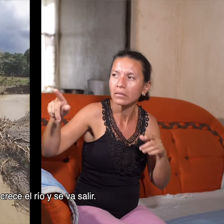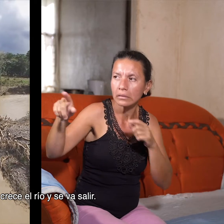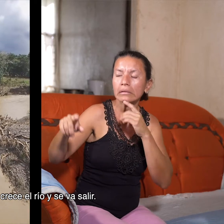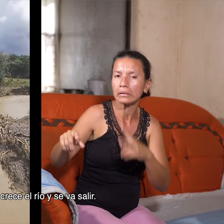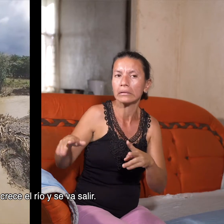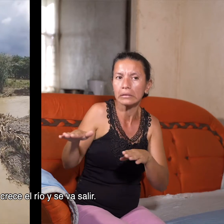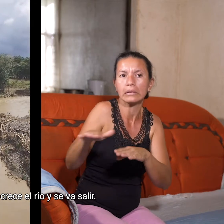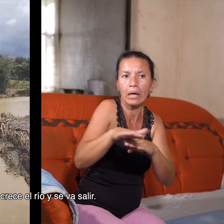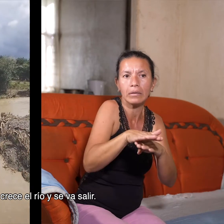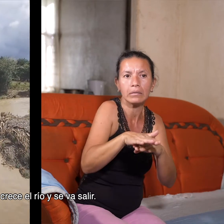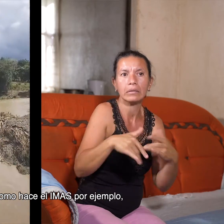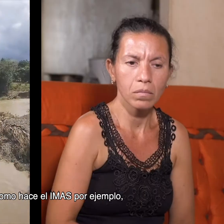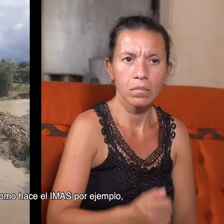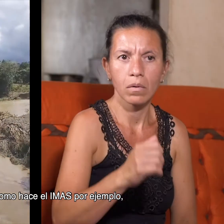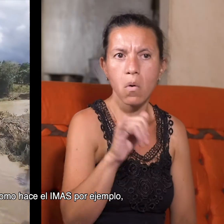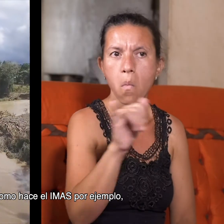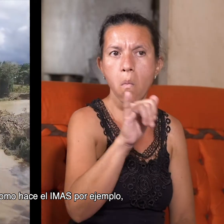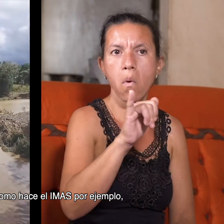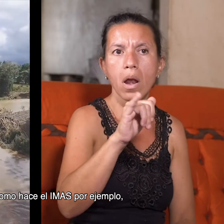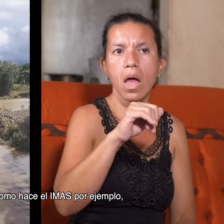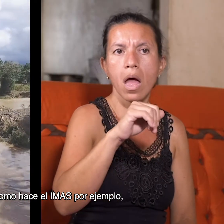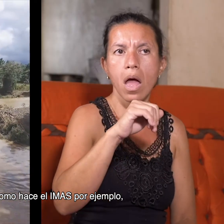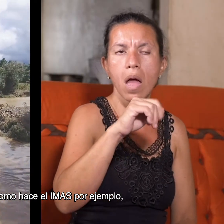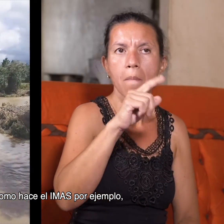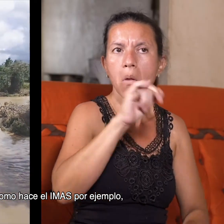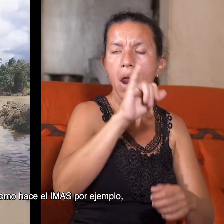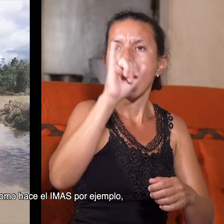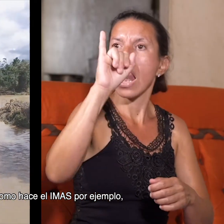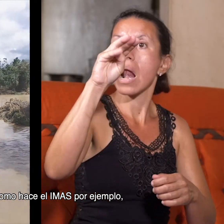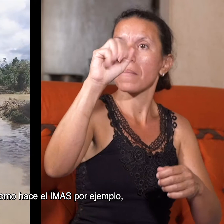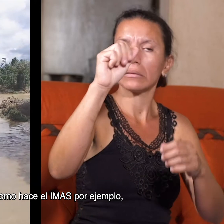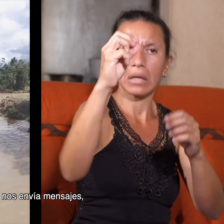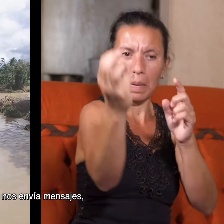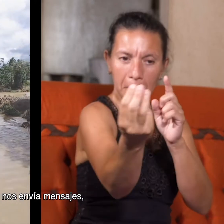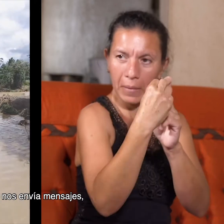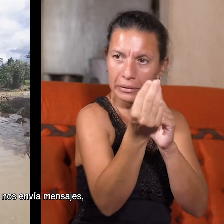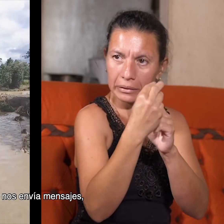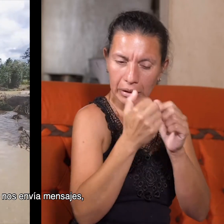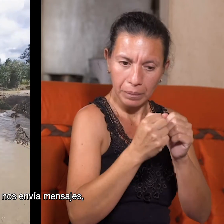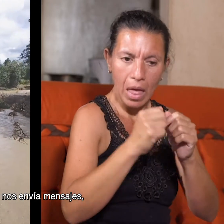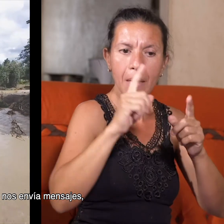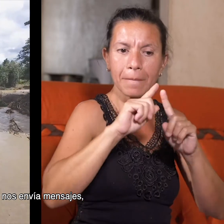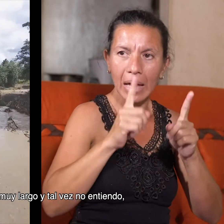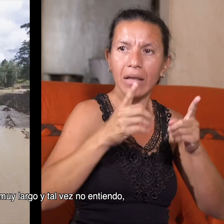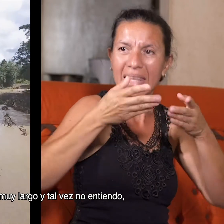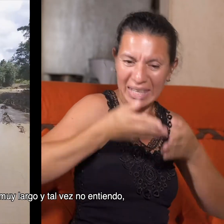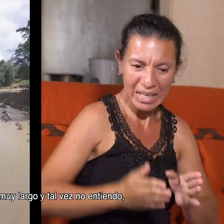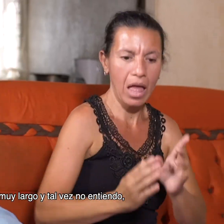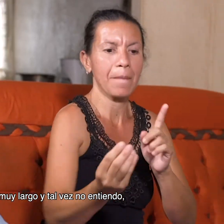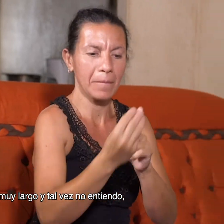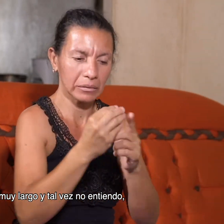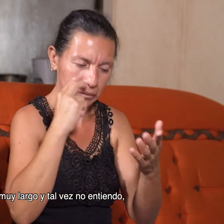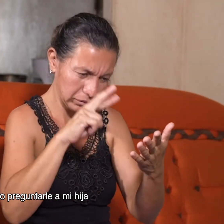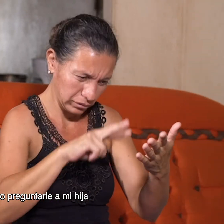el río y se va a salir. Debería ser como hace Limas, por ejemplo, que nos envía mensajes. Si es un texto